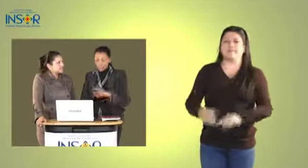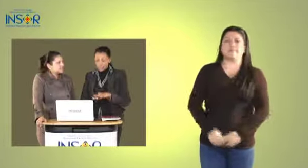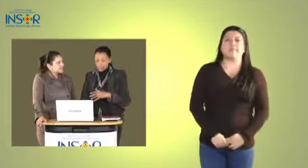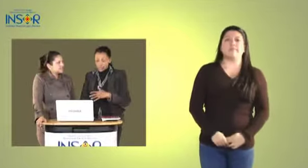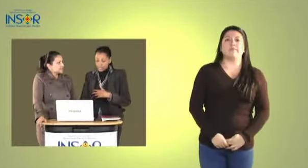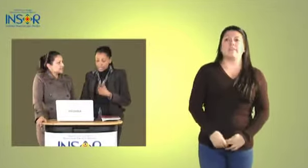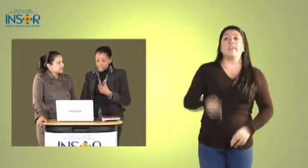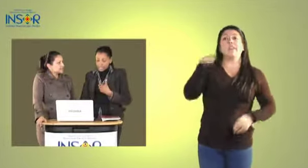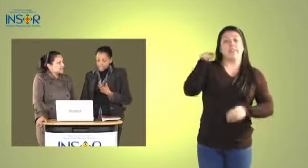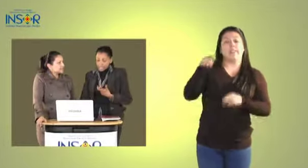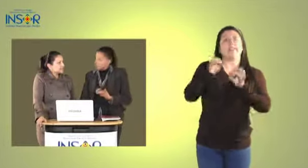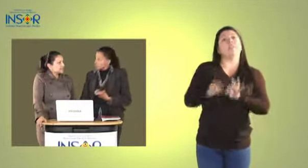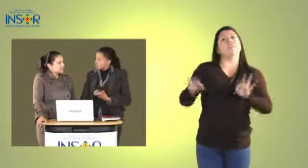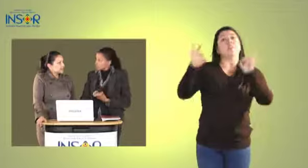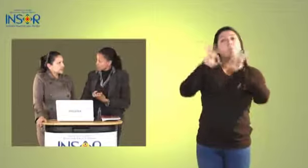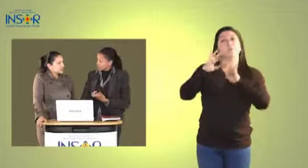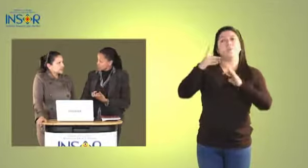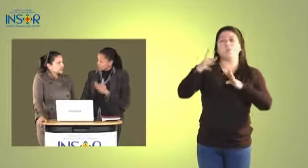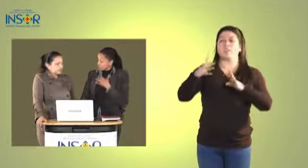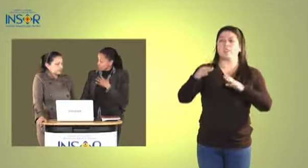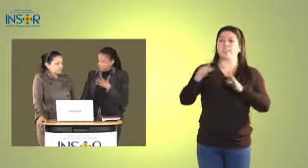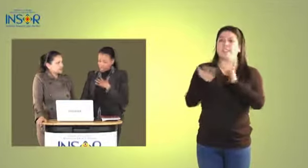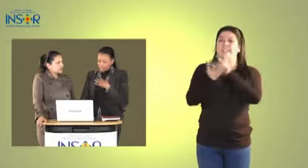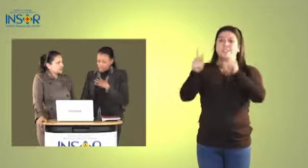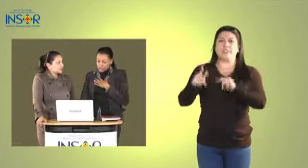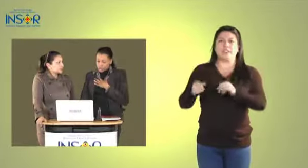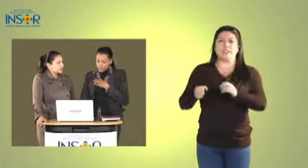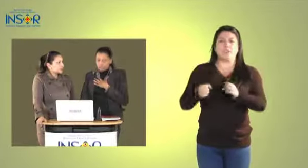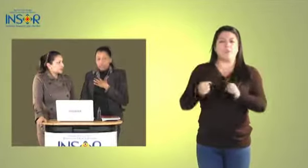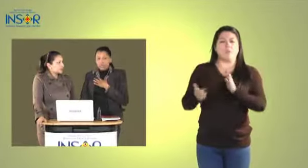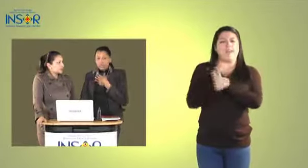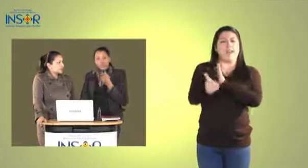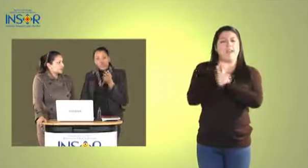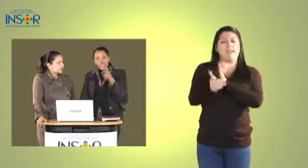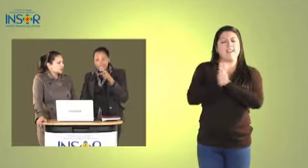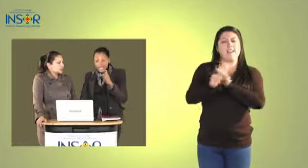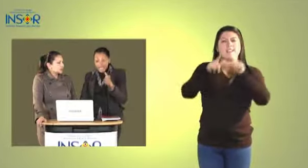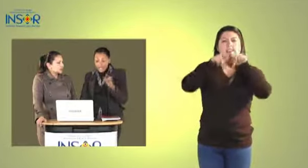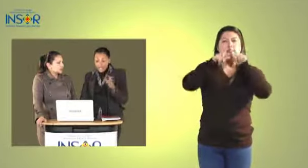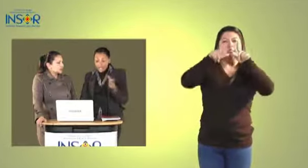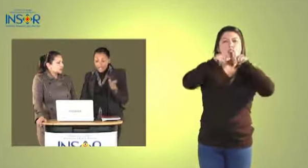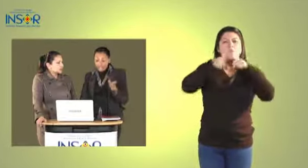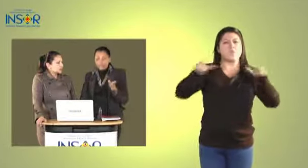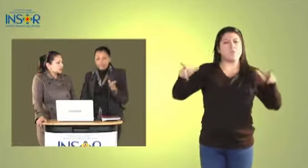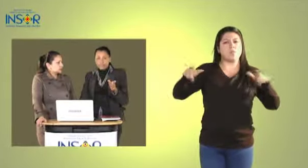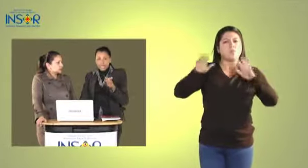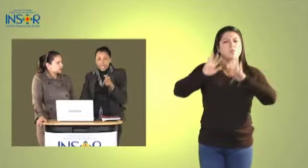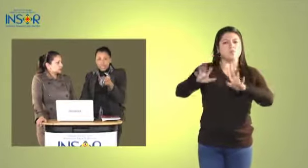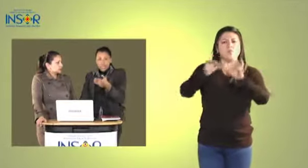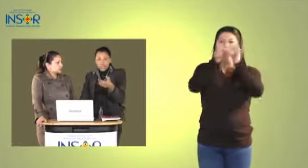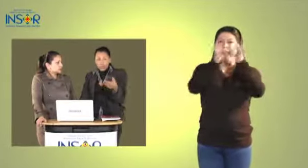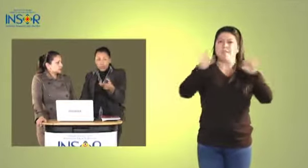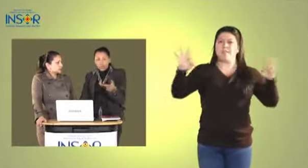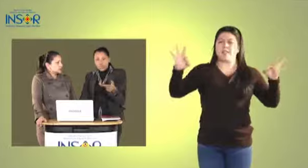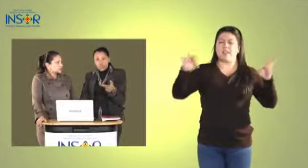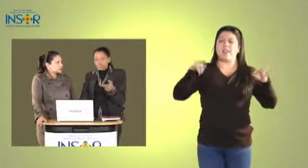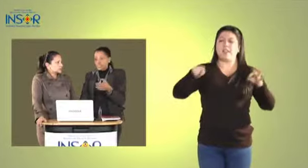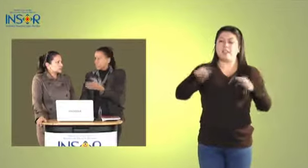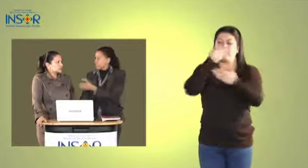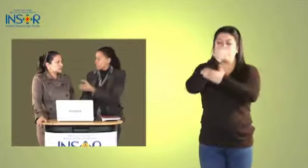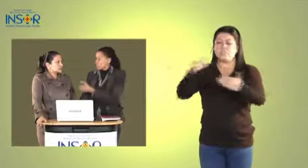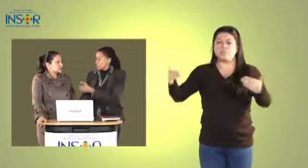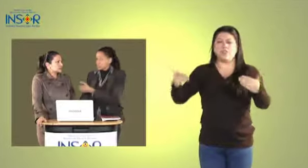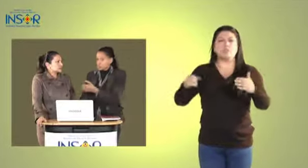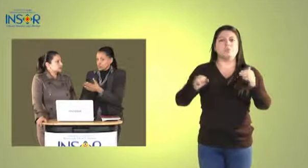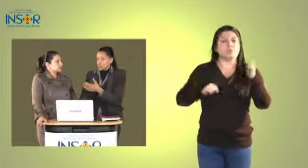a ir desarrollando esas destrezas lingüísticas que nosotros queremos que ellos vayan desarrollando y gramaticales, para que pongan en juego eso